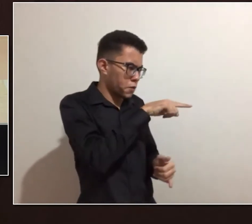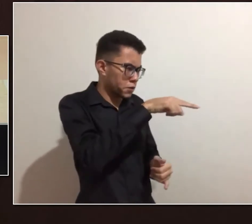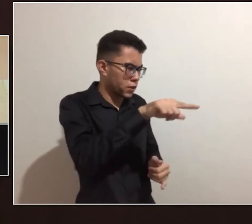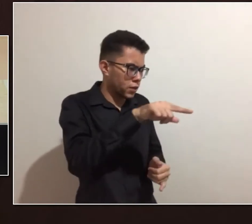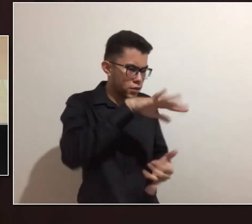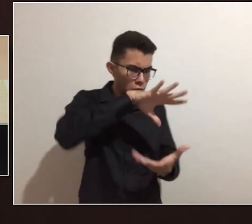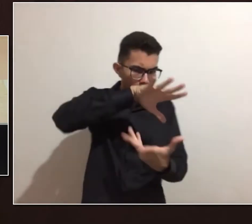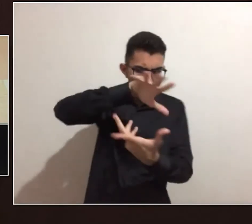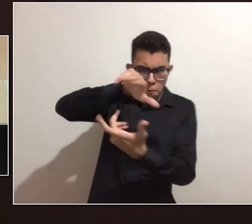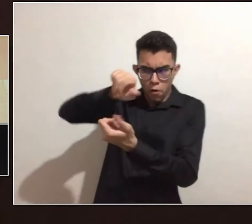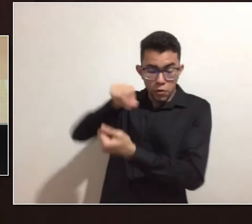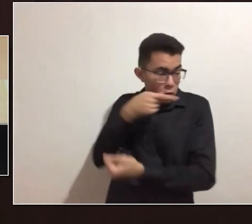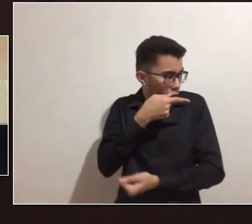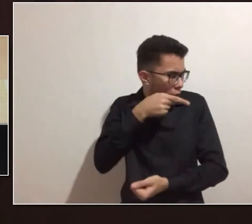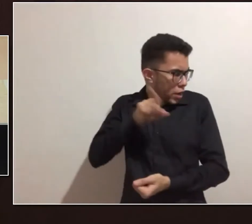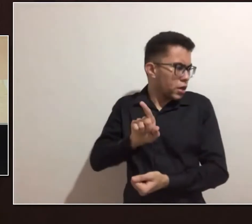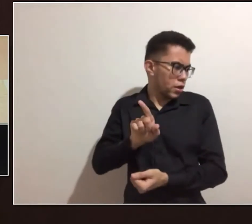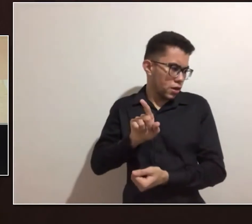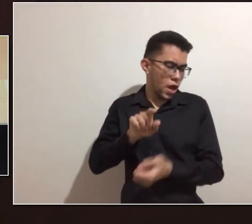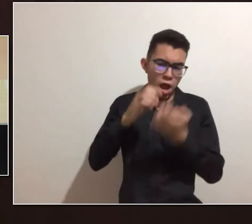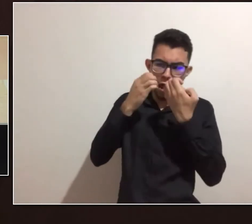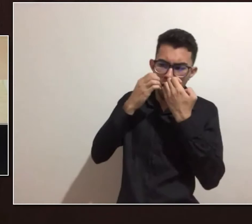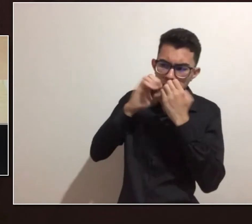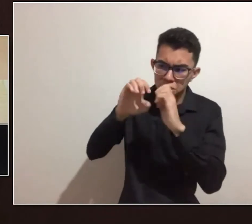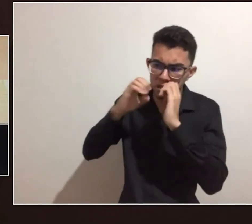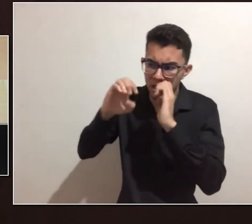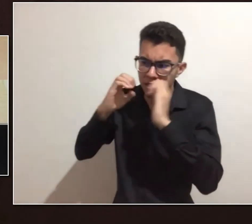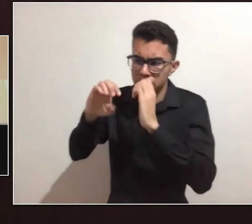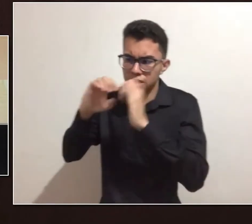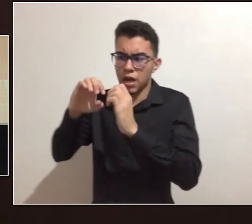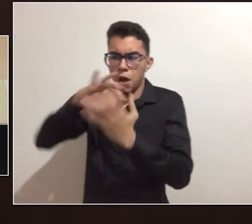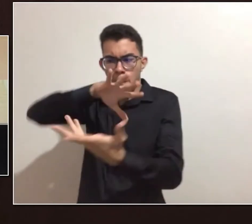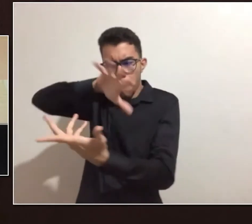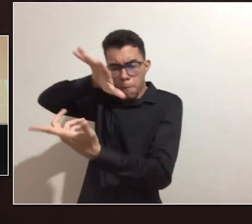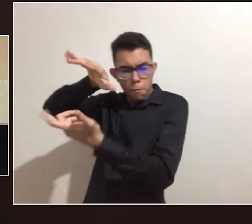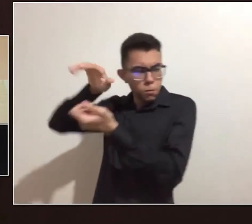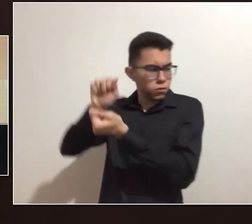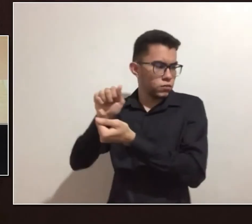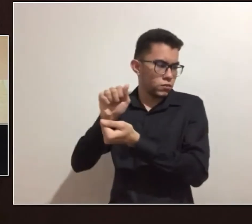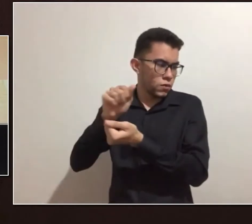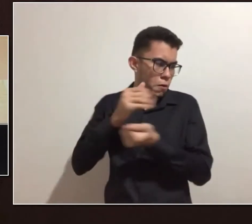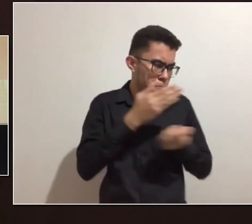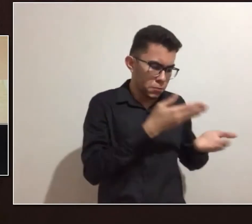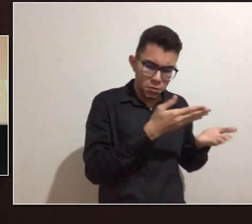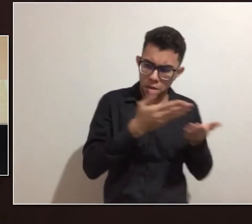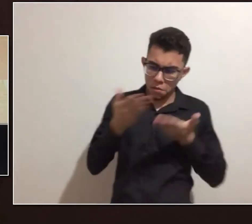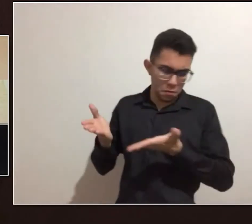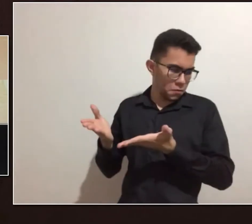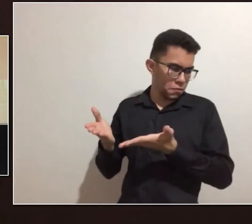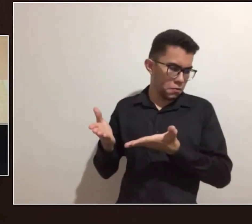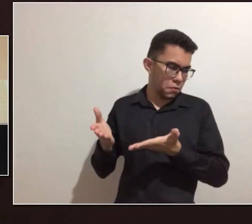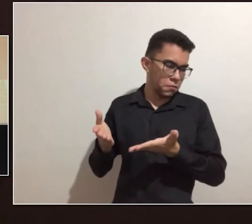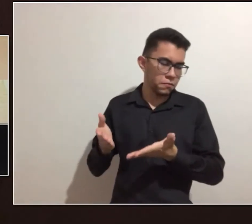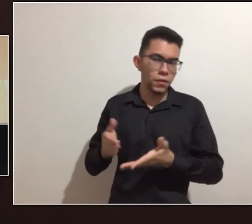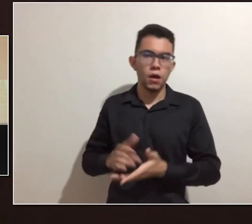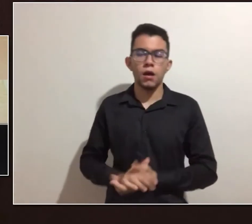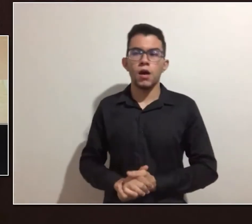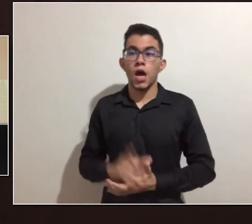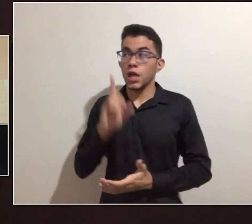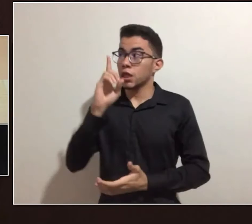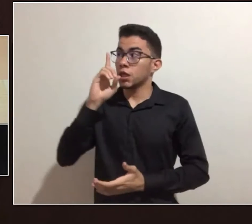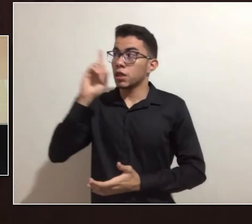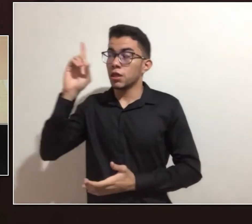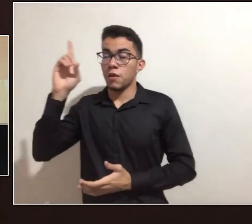o evangelho a toda criatura. Irmãos, essa foi a ordem que Deus deu para a